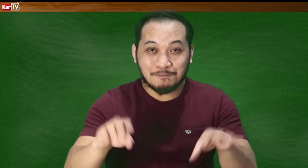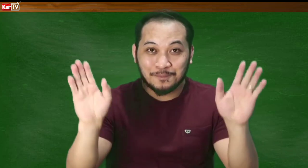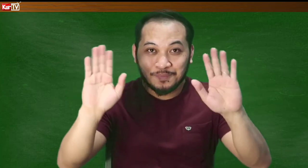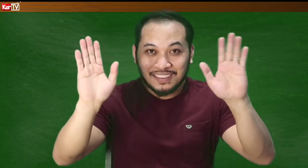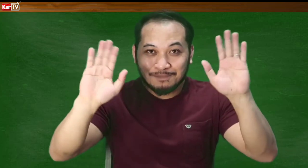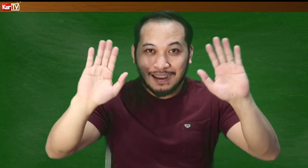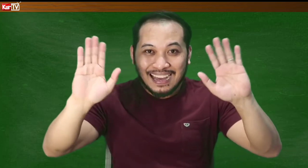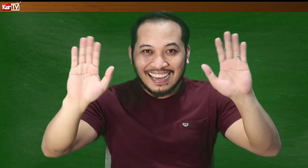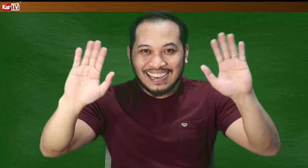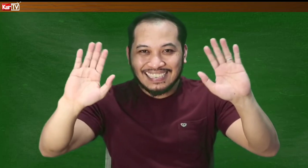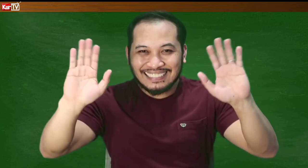Bye!